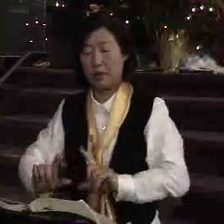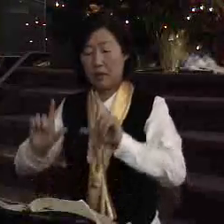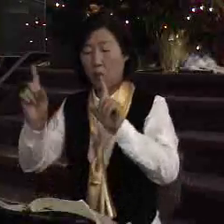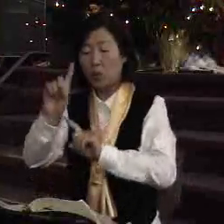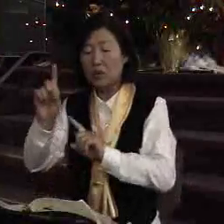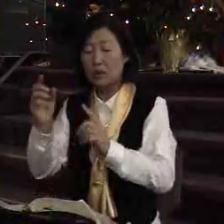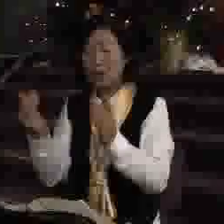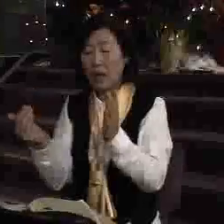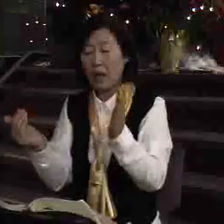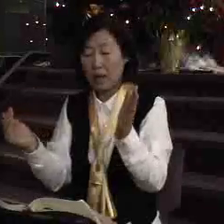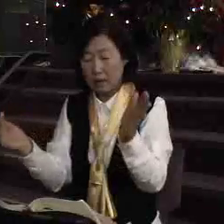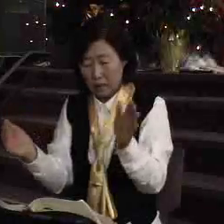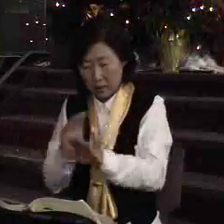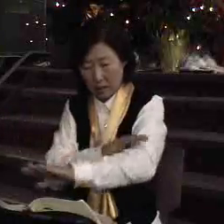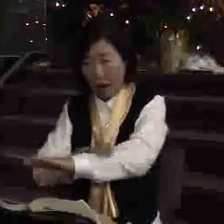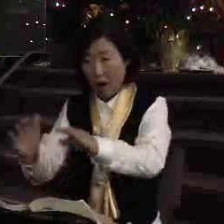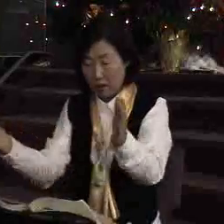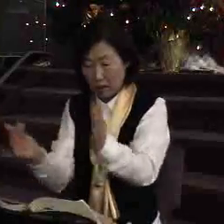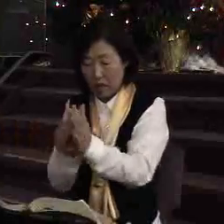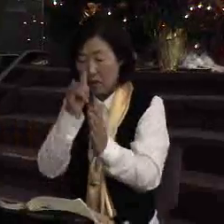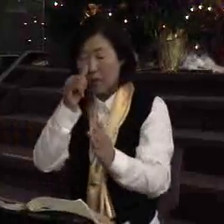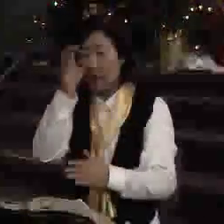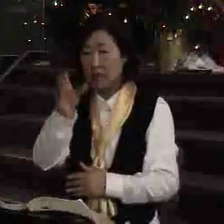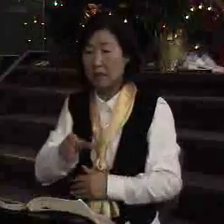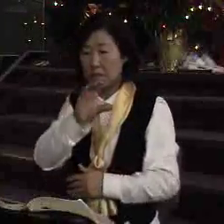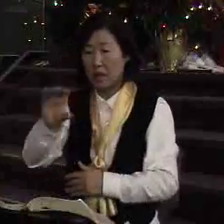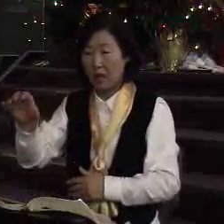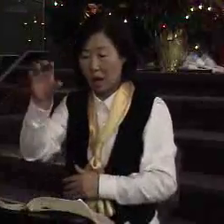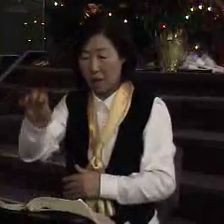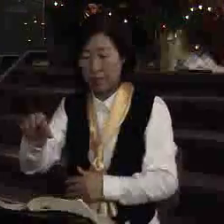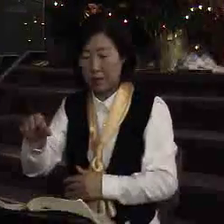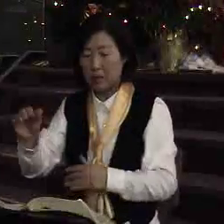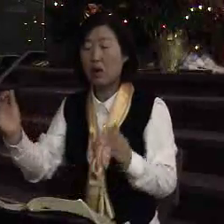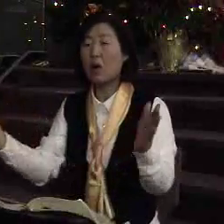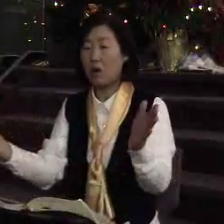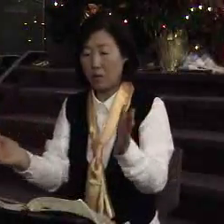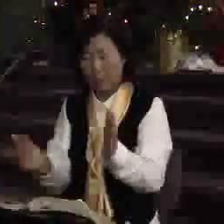마감할까? 십자가 앞에서 마감합시다. 십자가 앞에서.